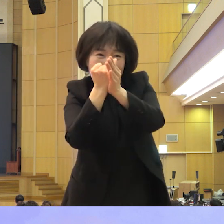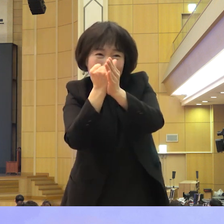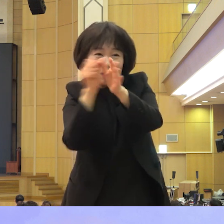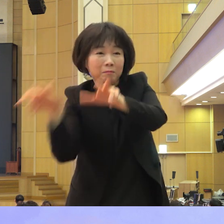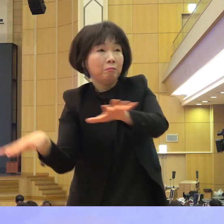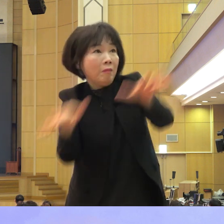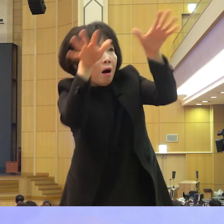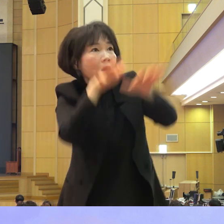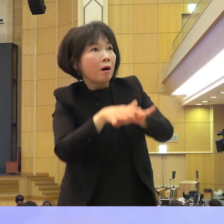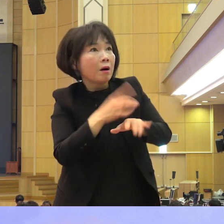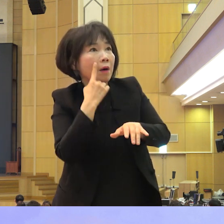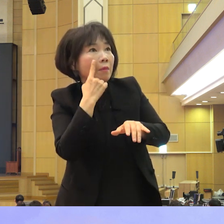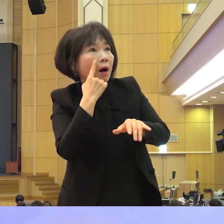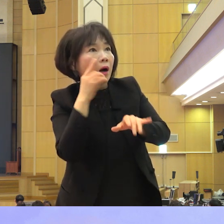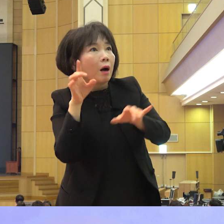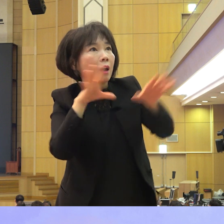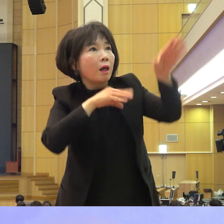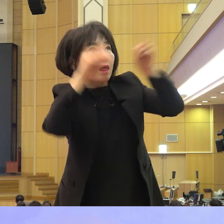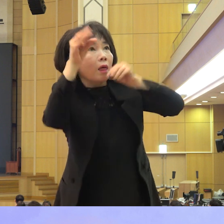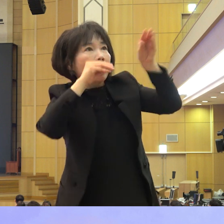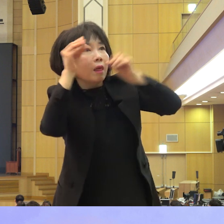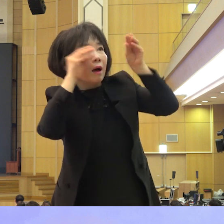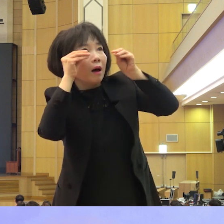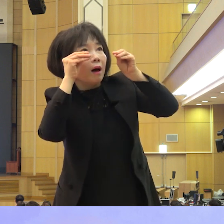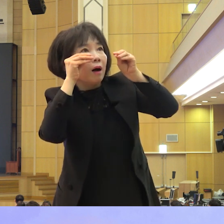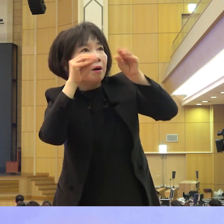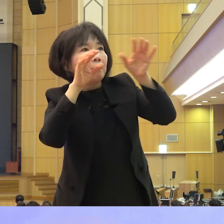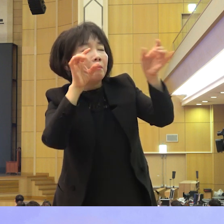모든 백성들 보고 그 장대를 바라봐라.